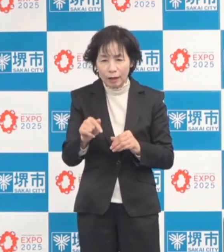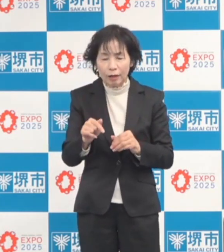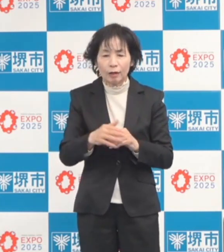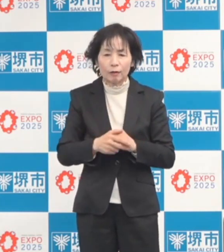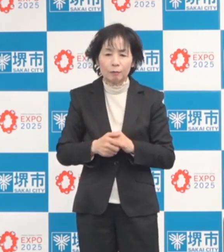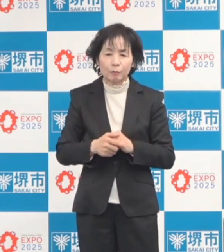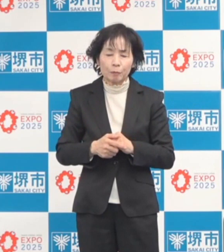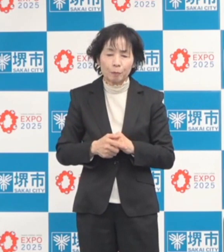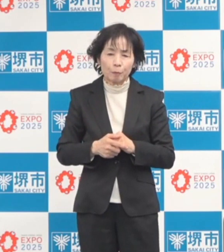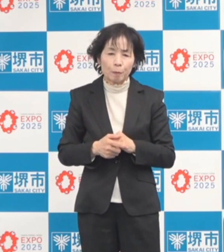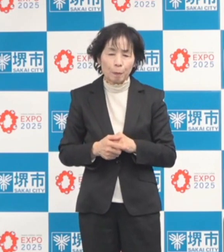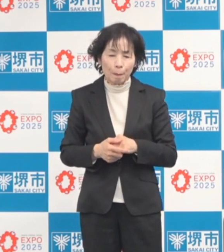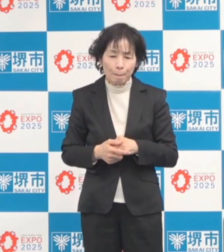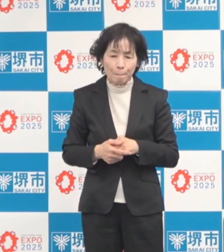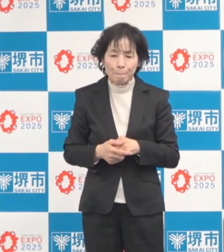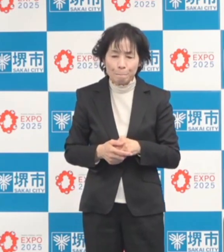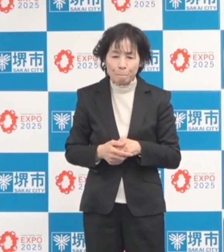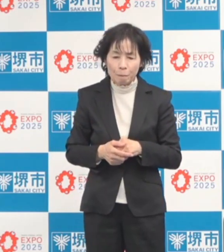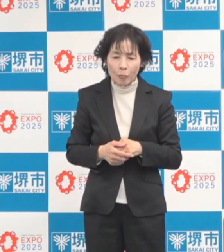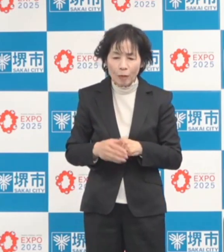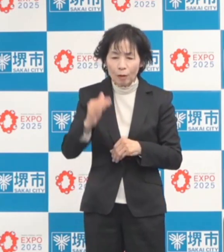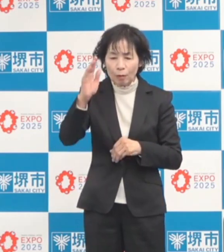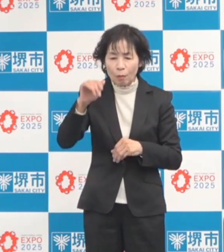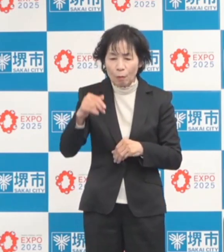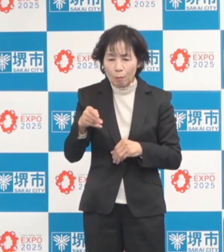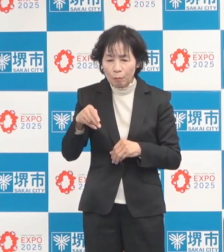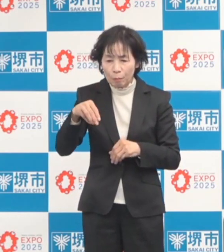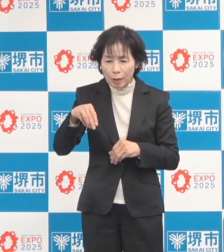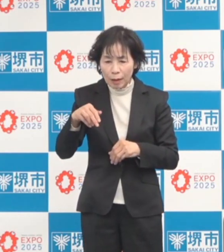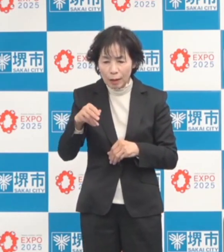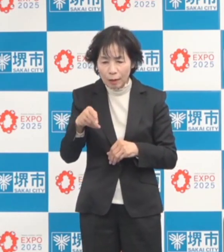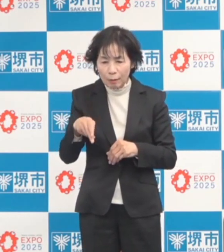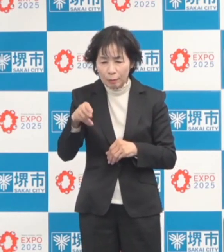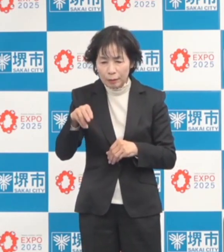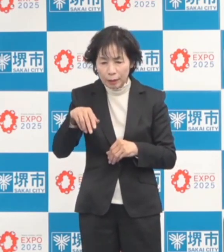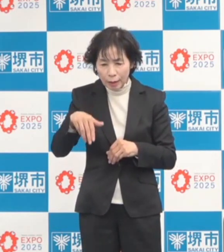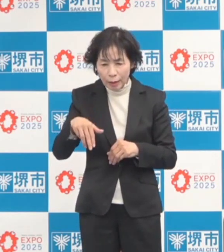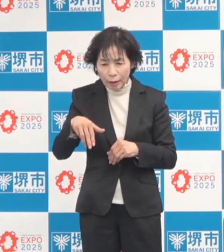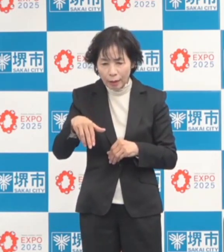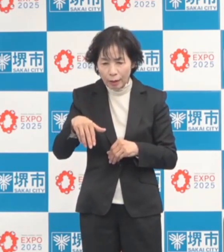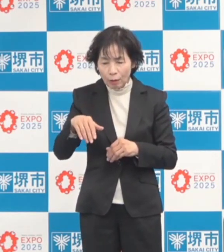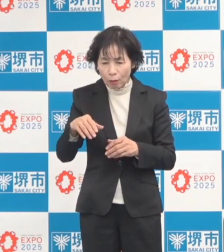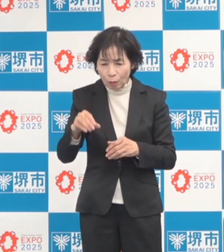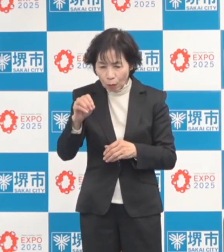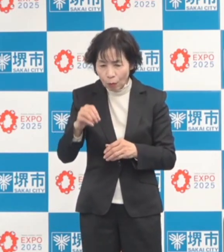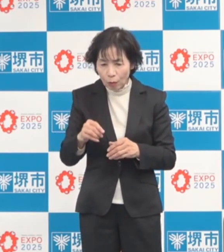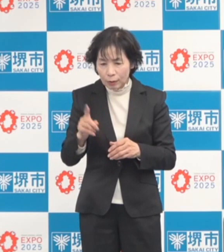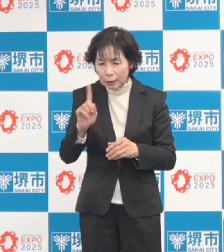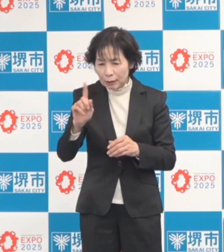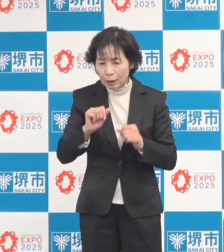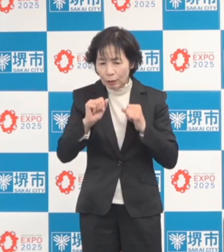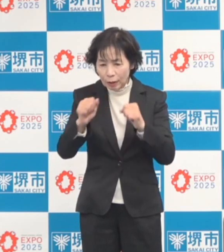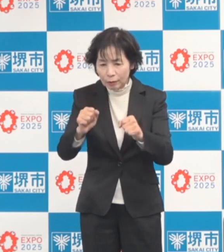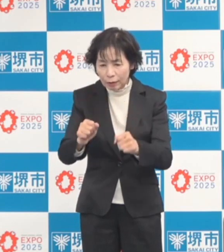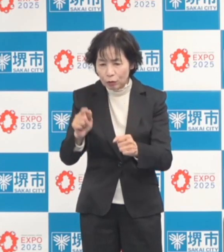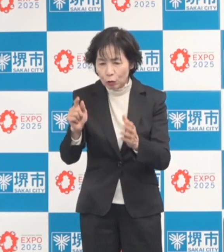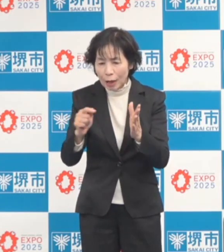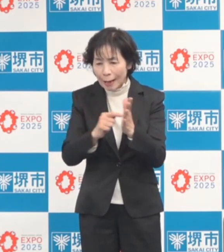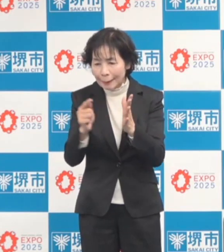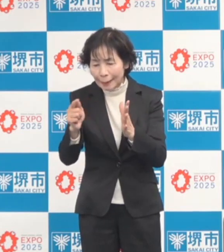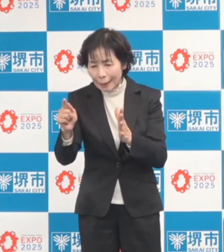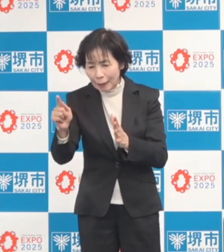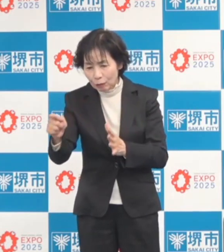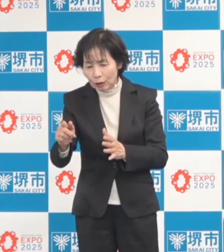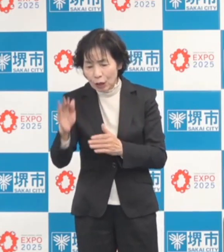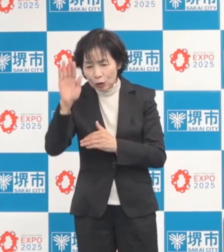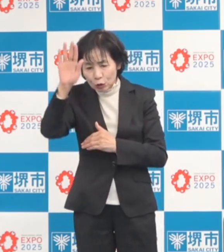、高マネをして直ちにそれがすぐ何かに跳ね返ってくるっていうよりは、